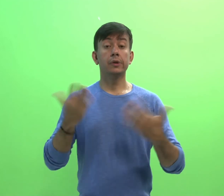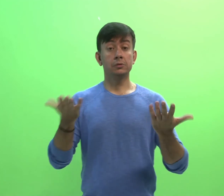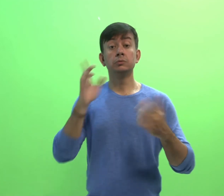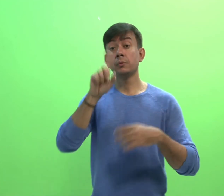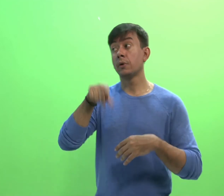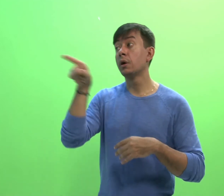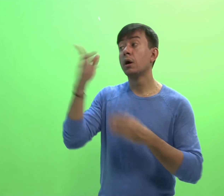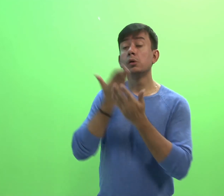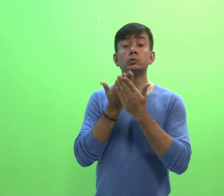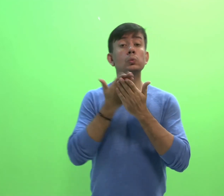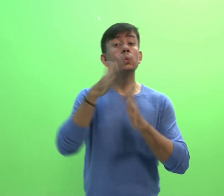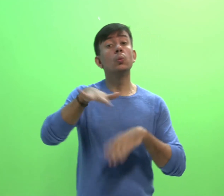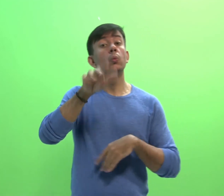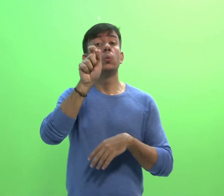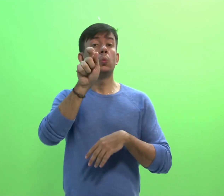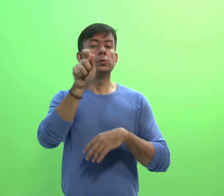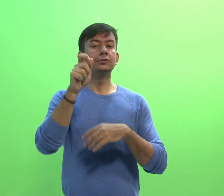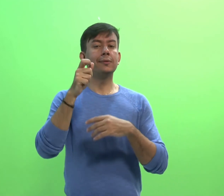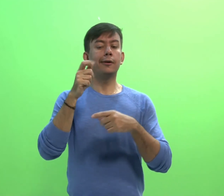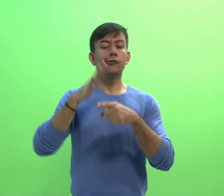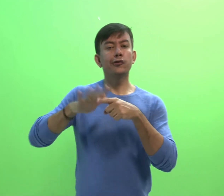A fonologia, ela tem duas vertentes,